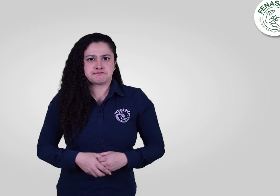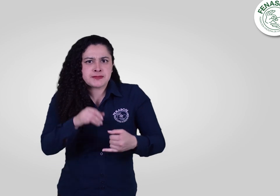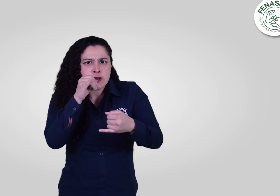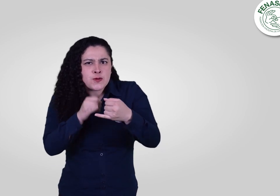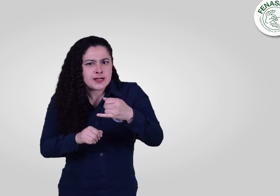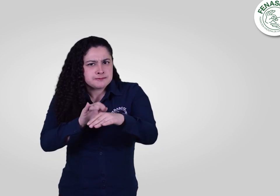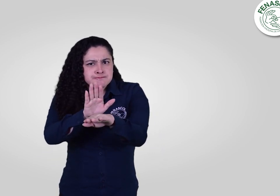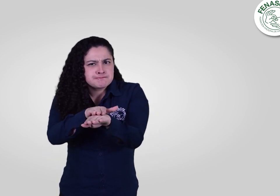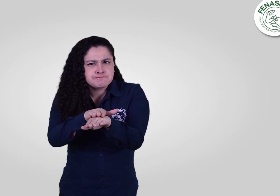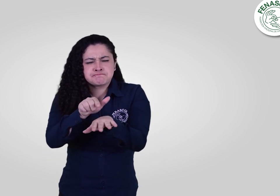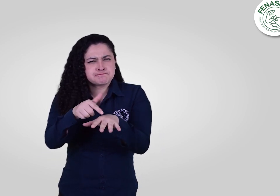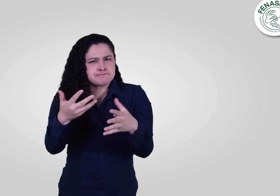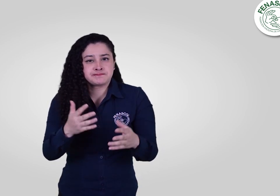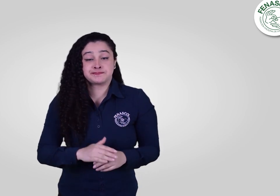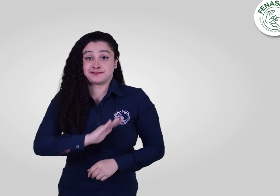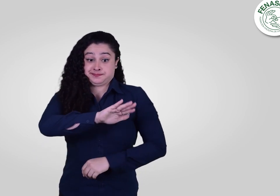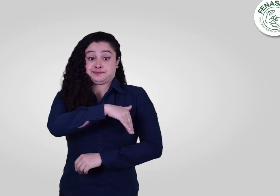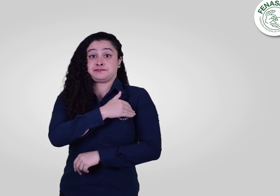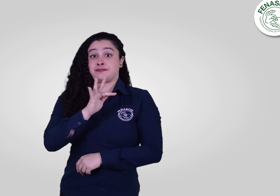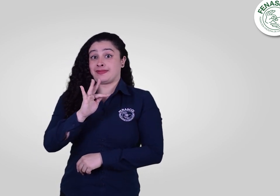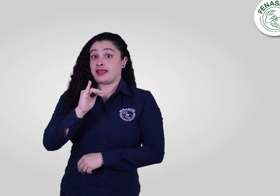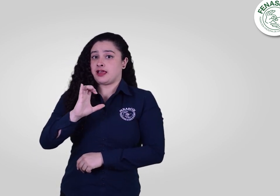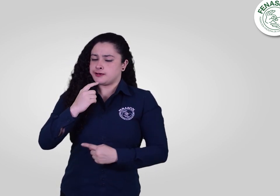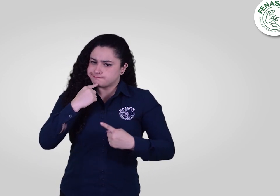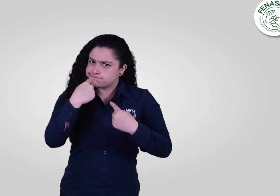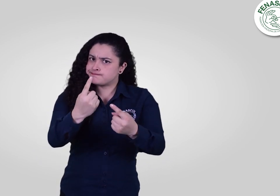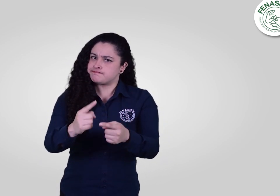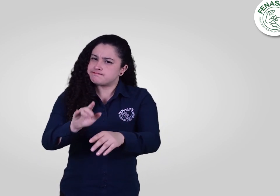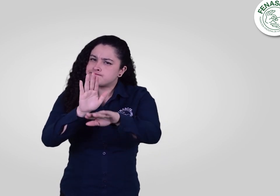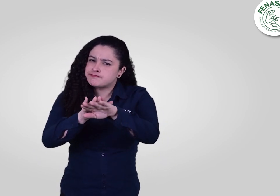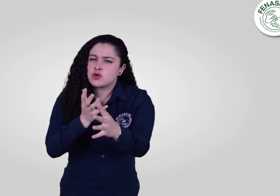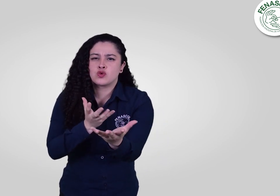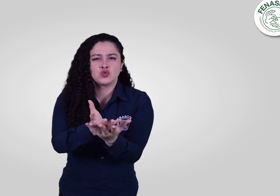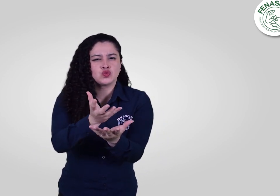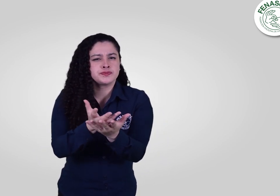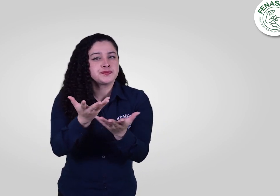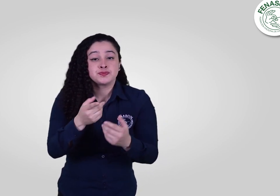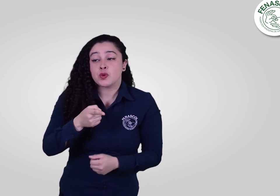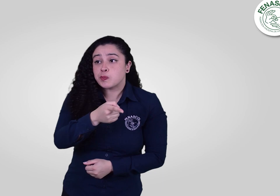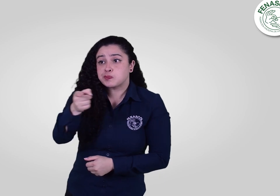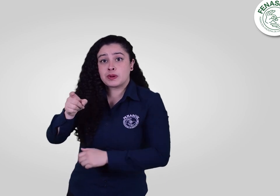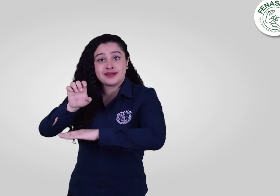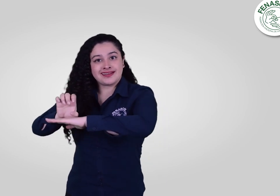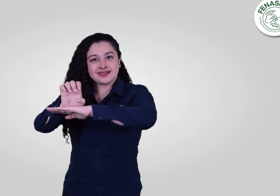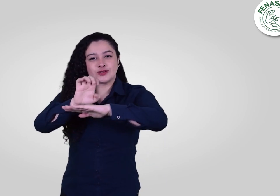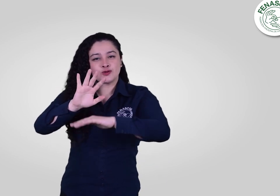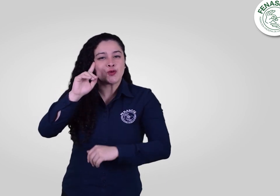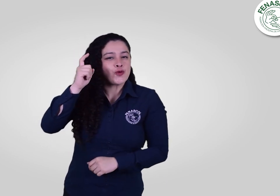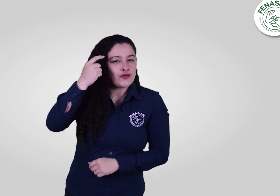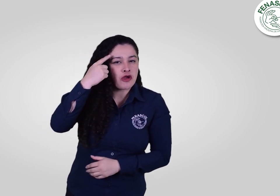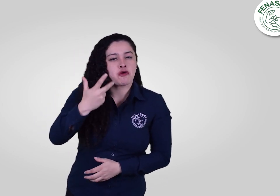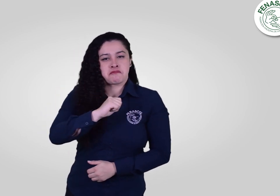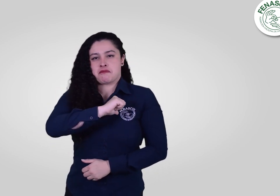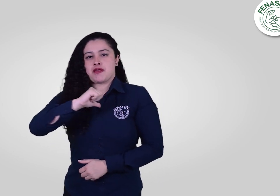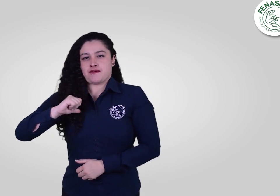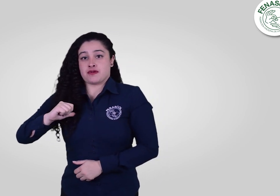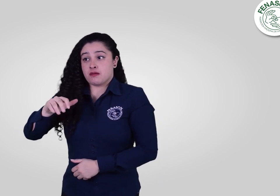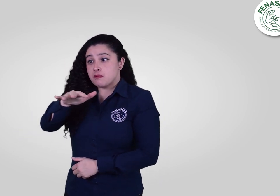Por último el mintic sugiere a todas las entidades públicas y a las organizaciones privadas